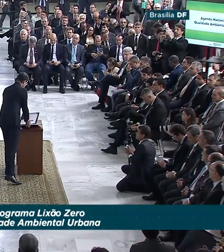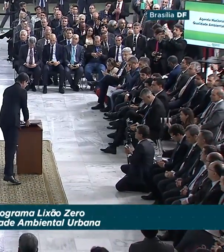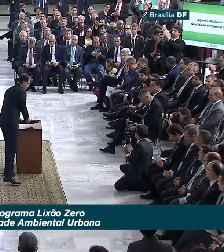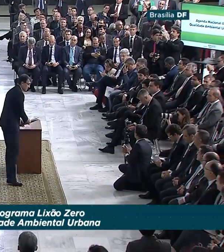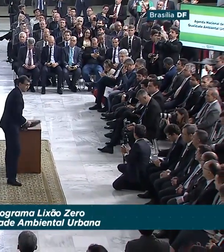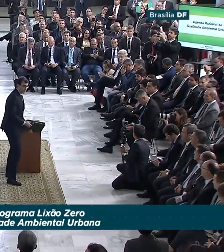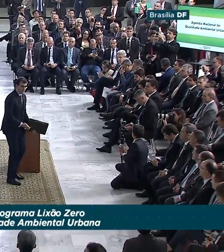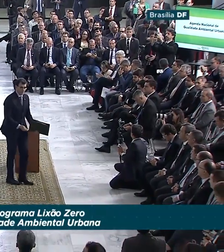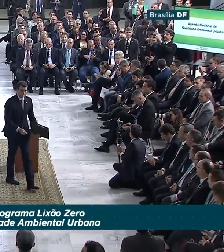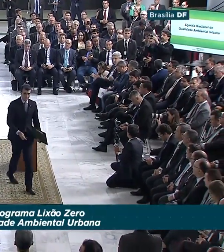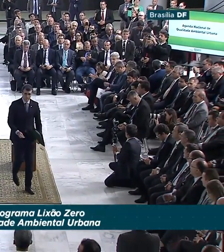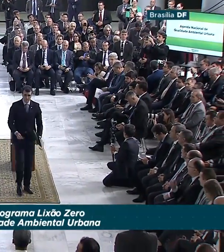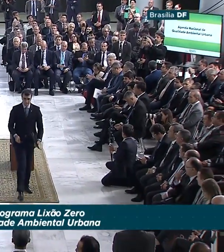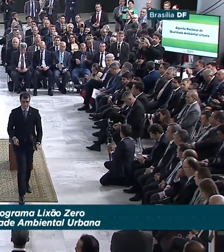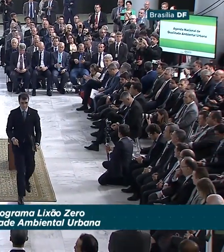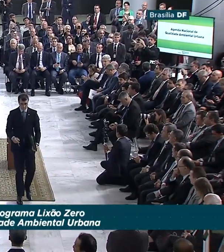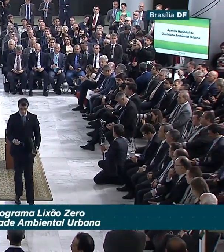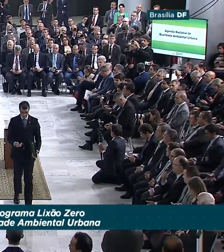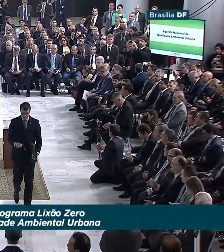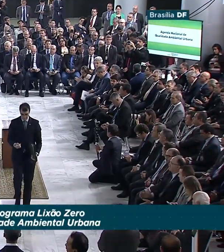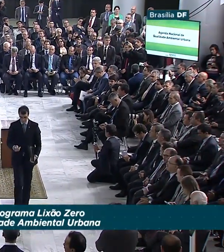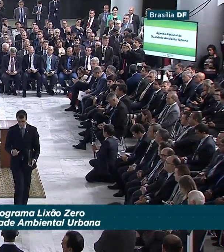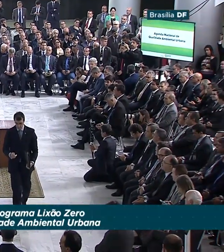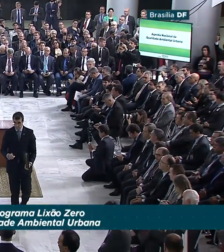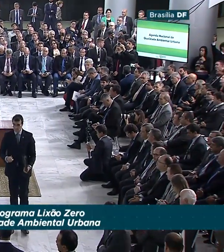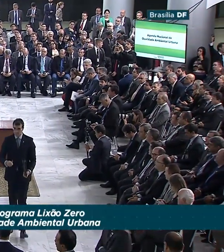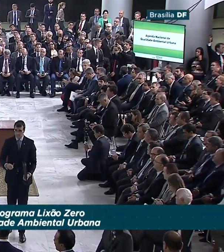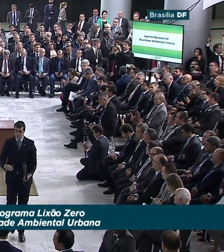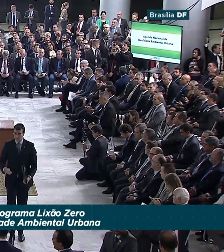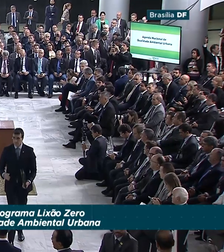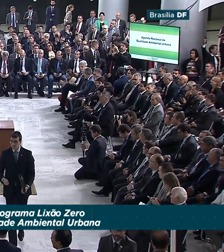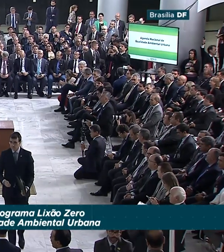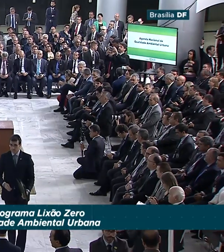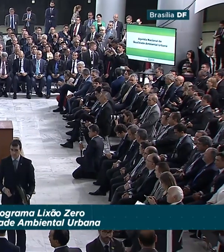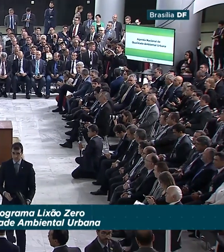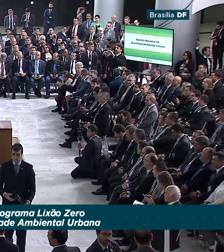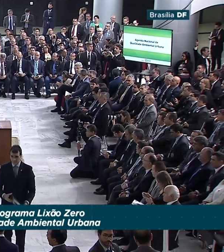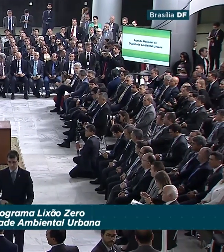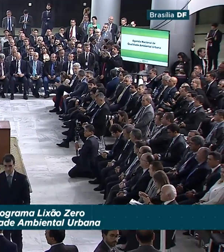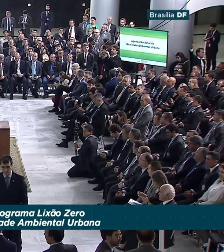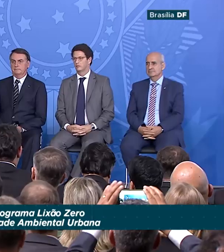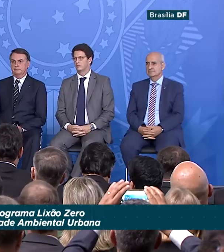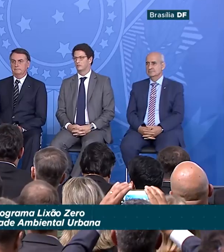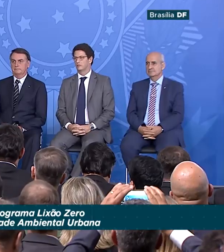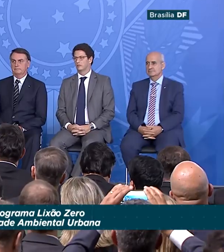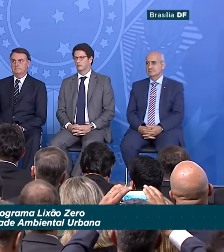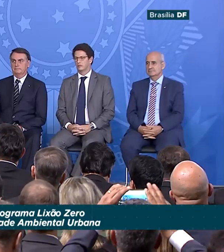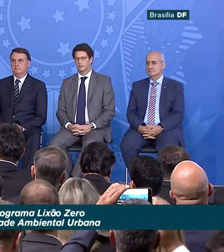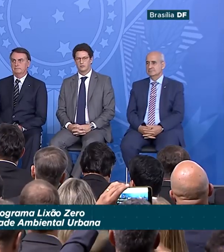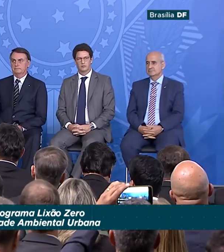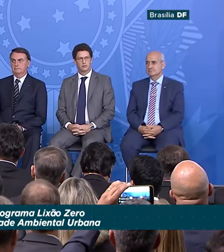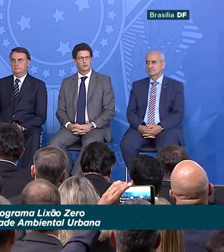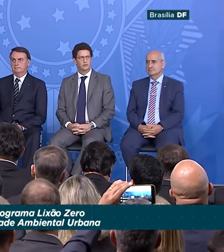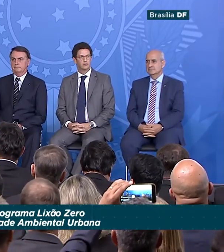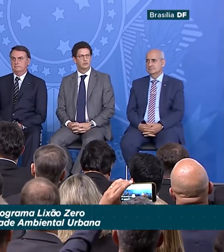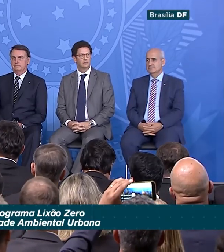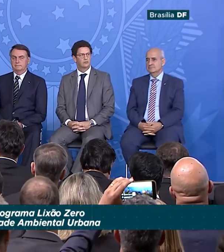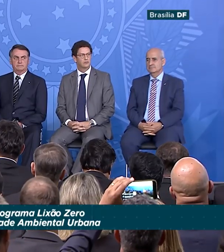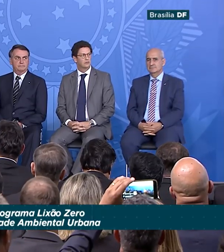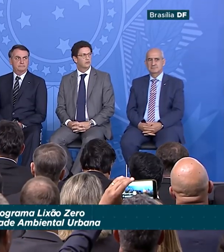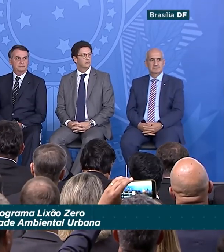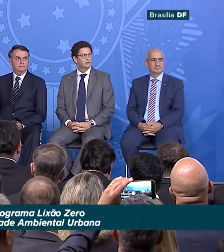de produtos eletroeletrônicos e seus componentes de uso doméstico. Neste momento, convidamos os